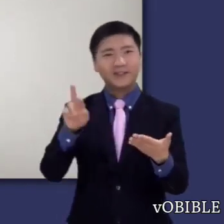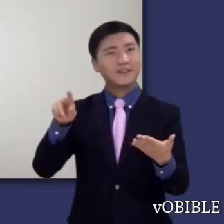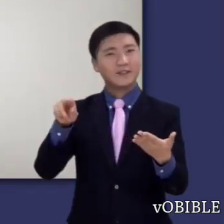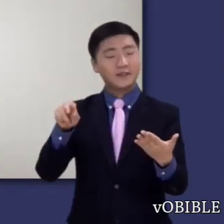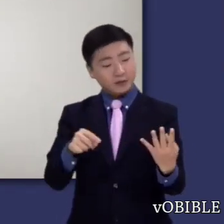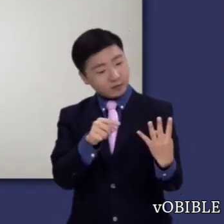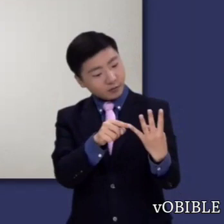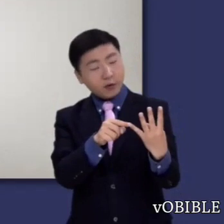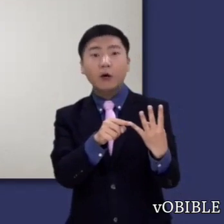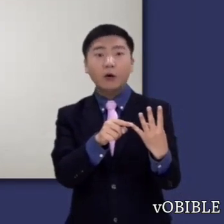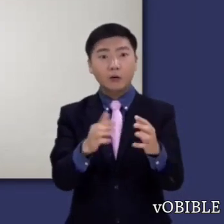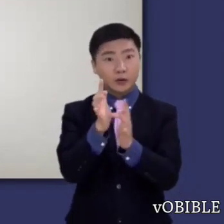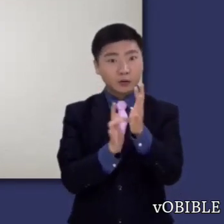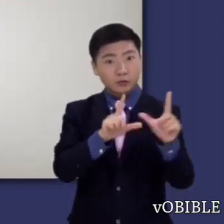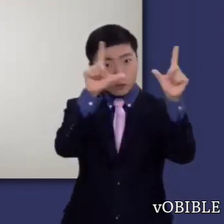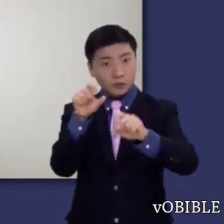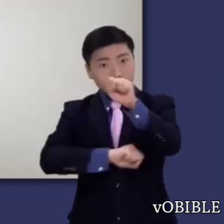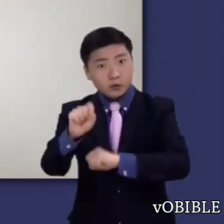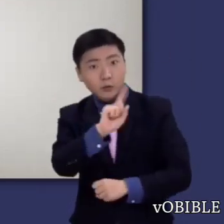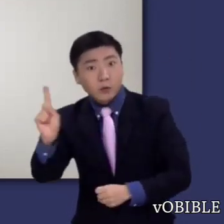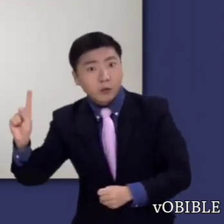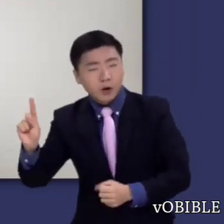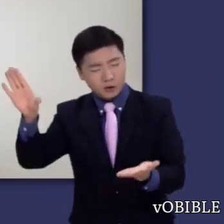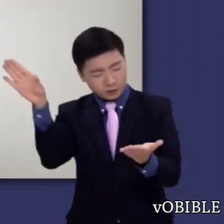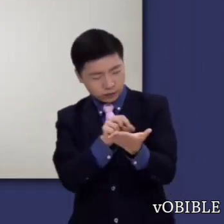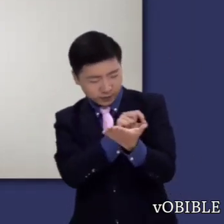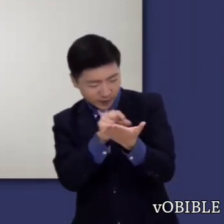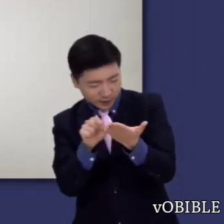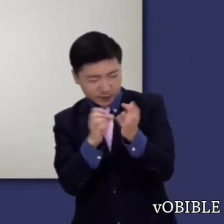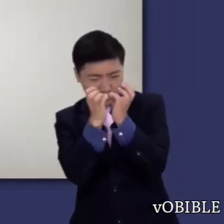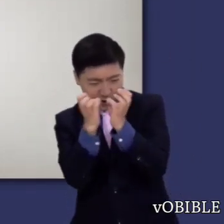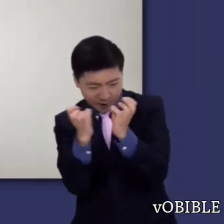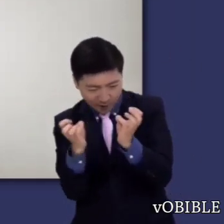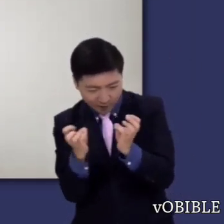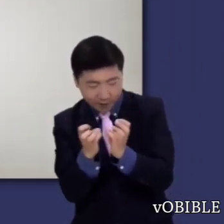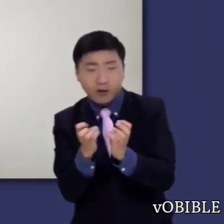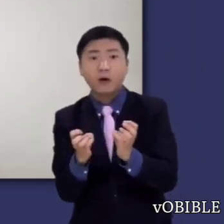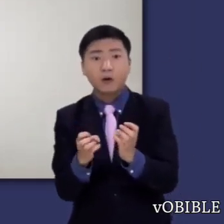了。约翰福音中的资料有 92% 是其他福音书没有的。